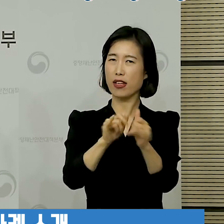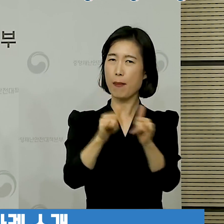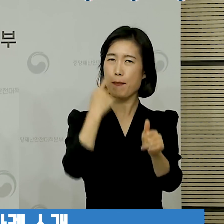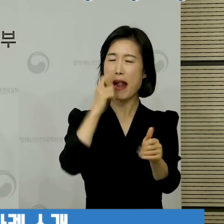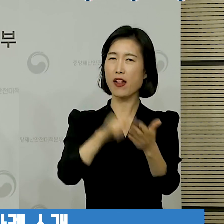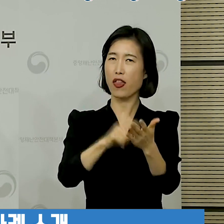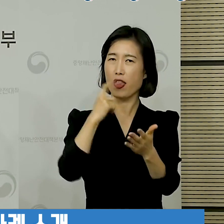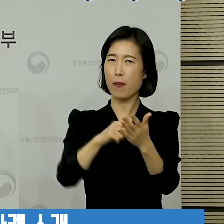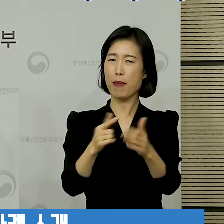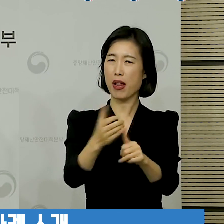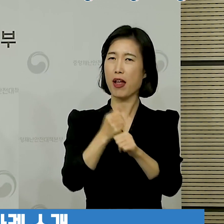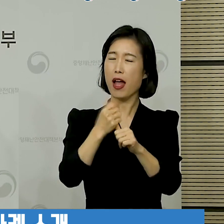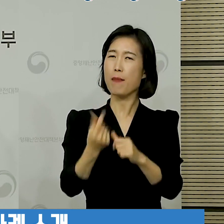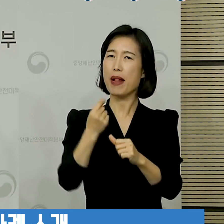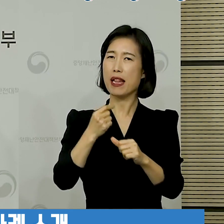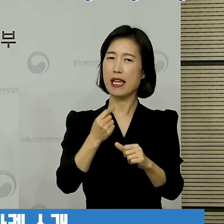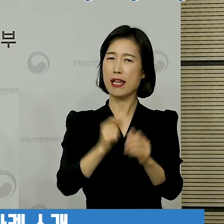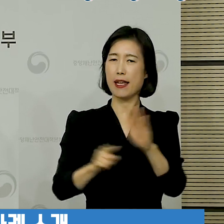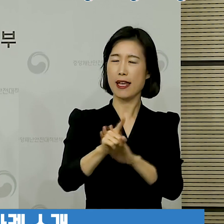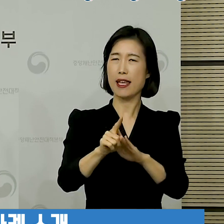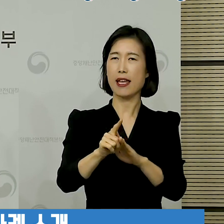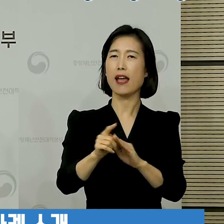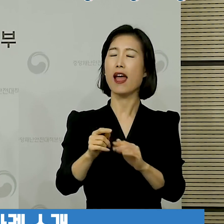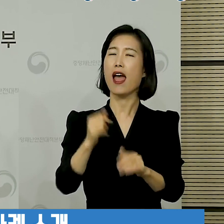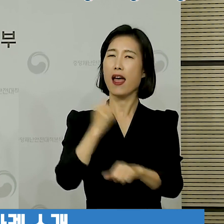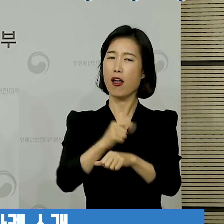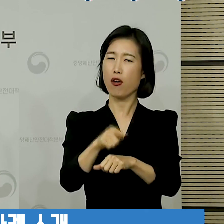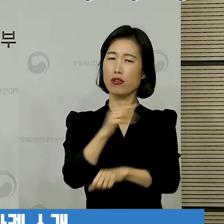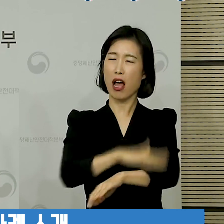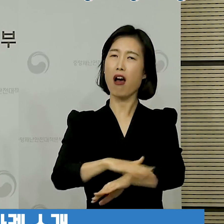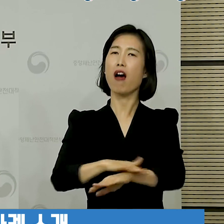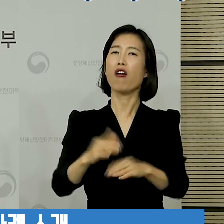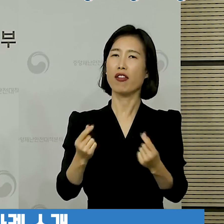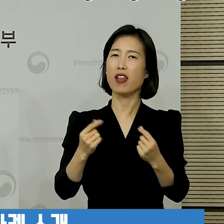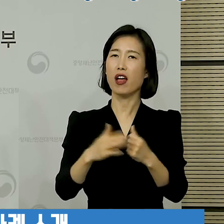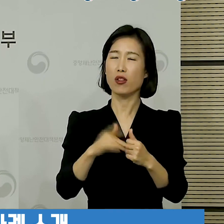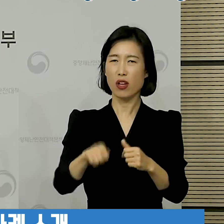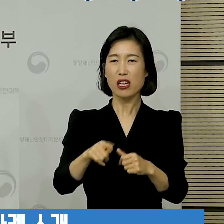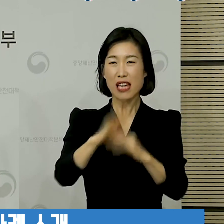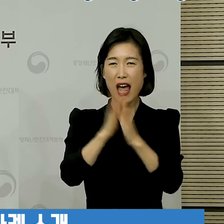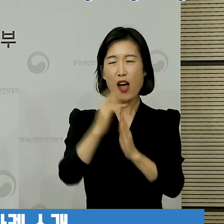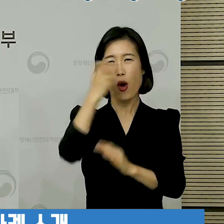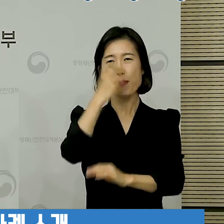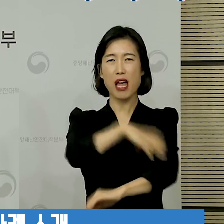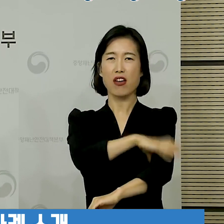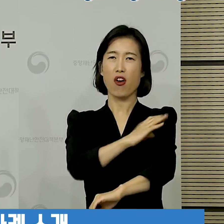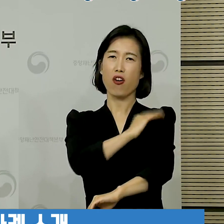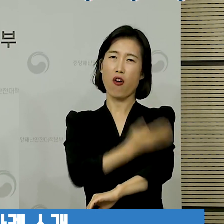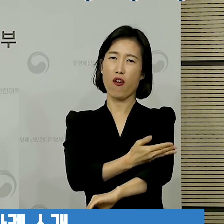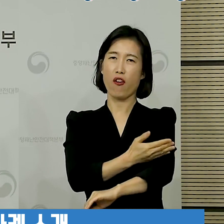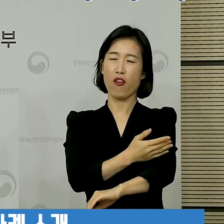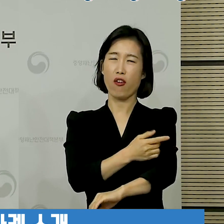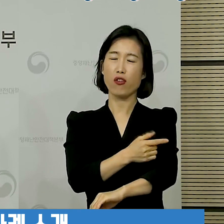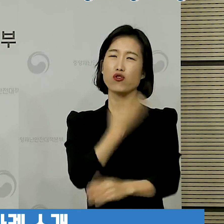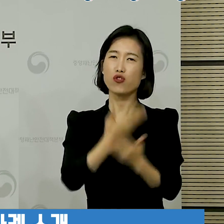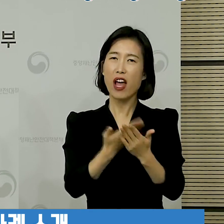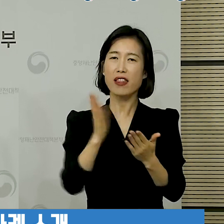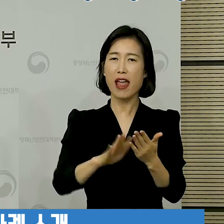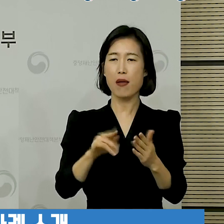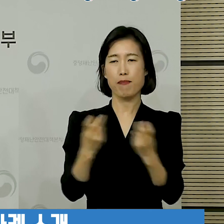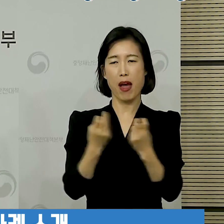가지 어떤 유용한 측면들이 있었다. 그리고 그것이 기반이 되는 어떤 검사 역량과 관련되어서는 드라이빙